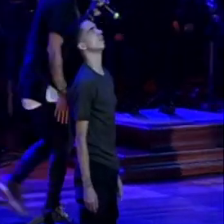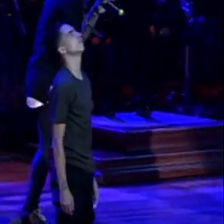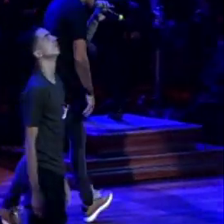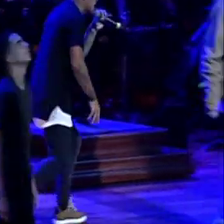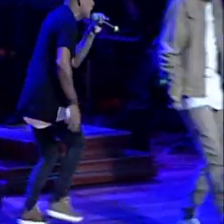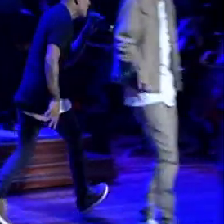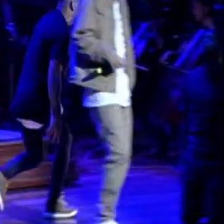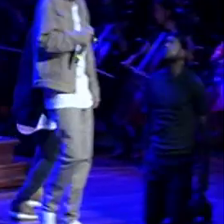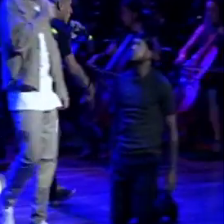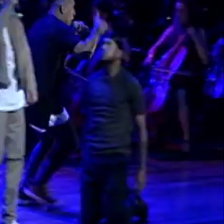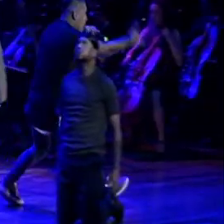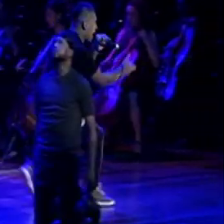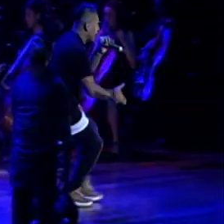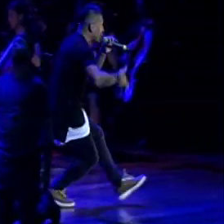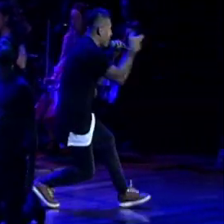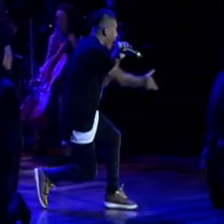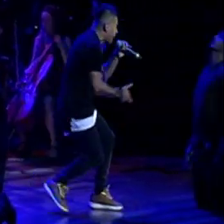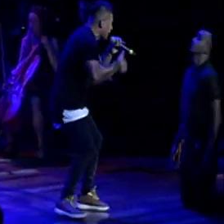pa' que te calientes,